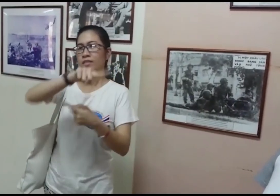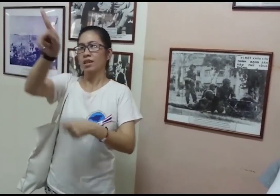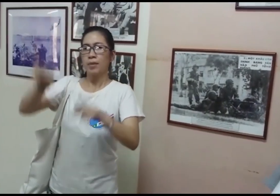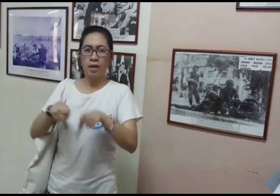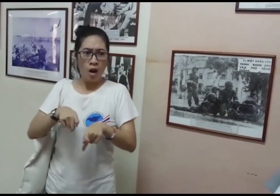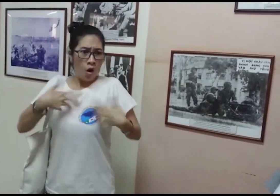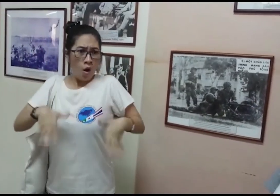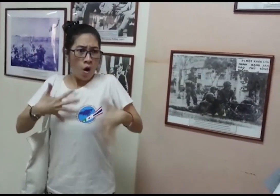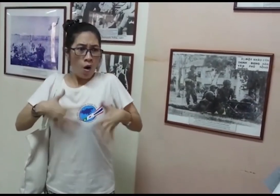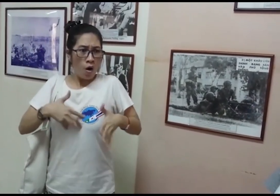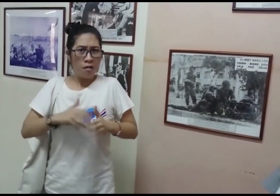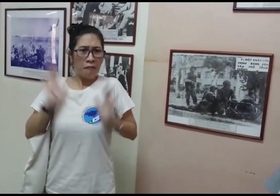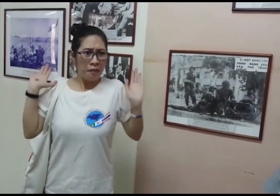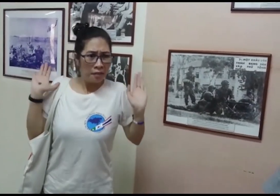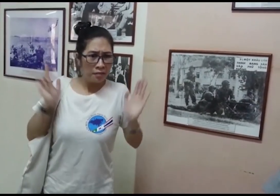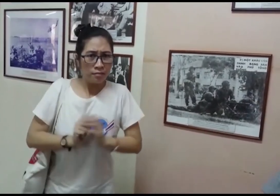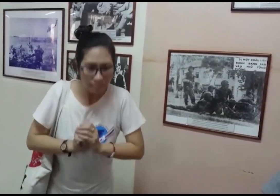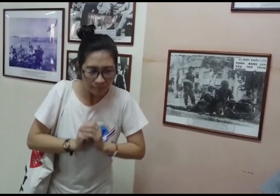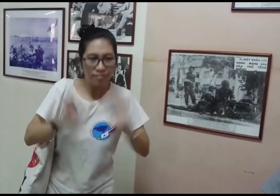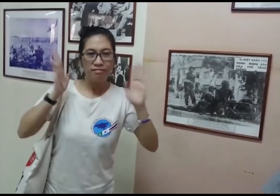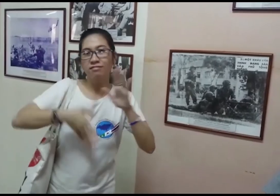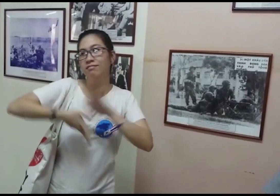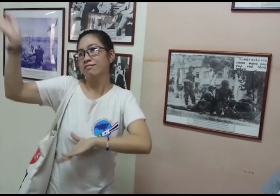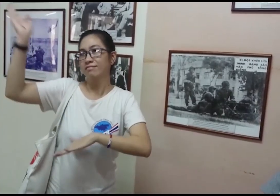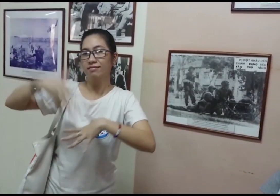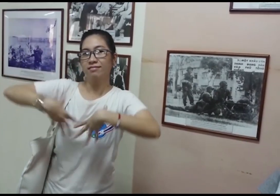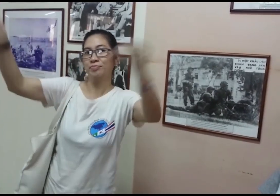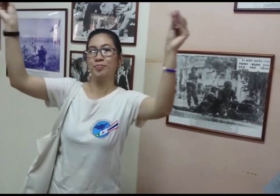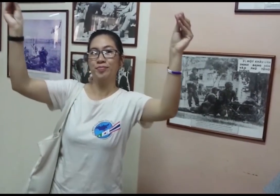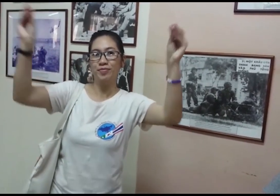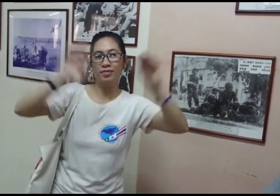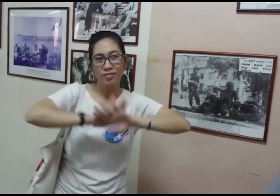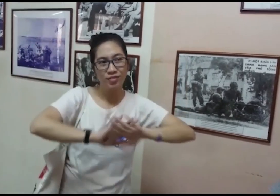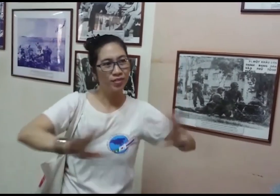Das schockte die ganze Welt. Er gab sein Leben dafür, einfach so.